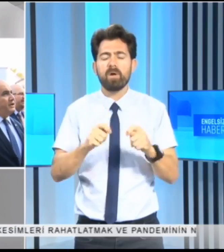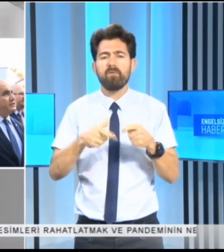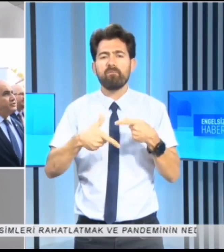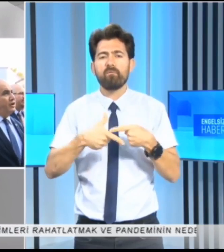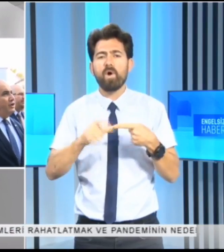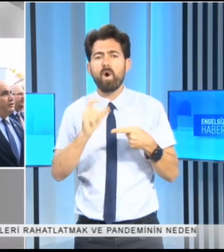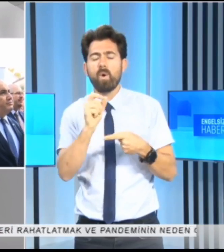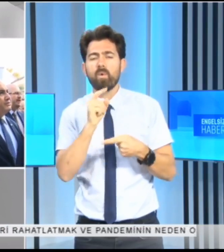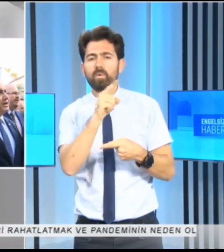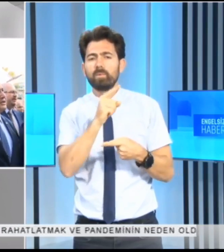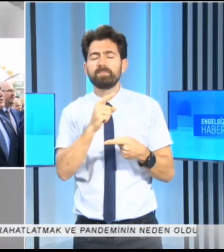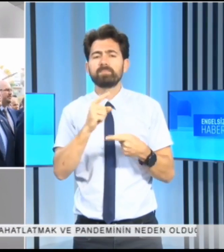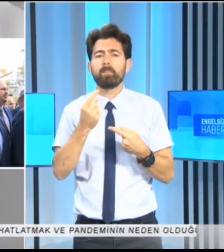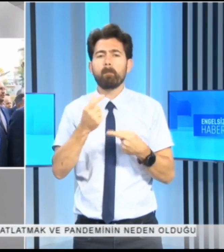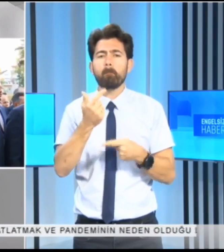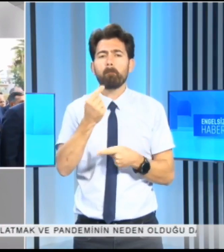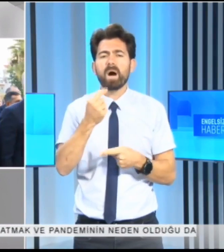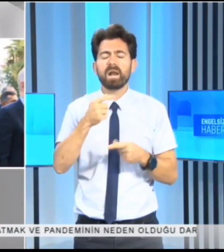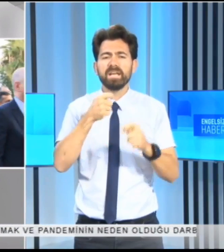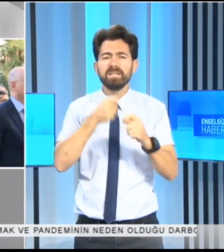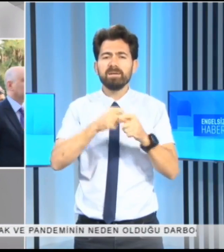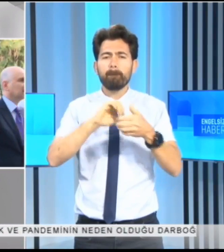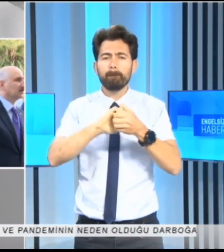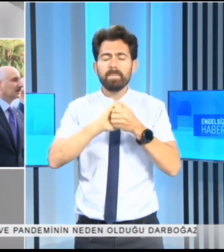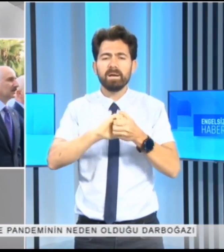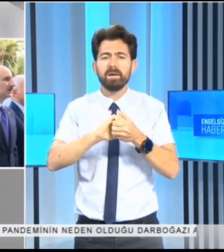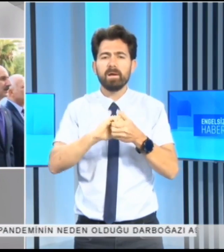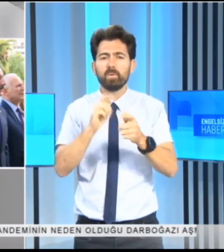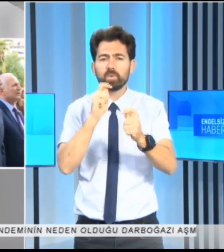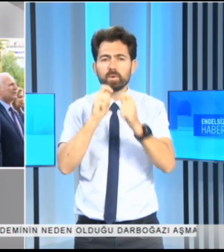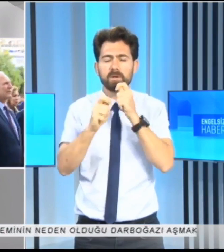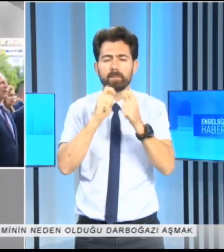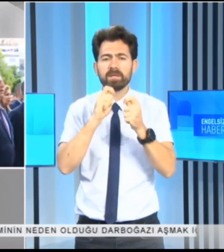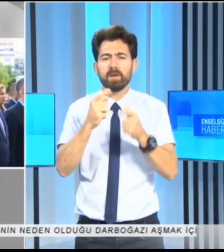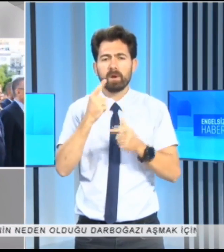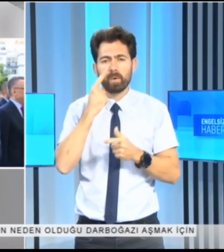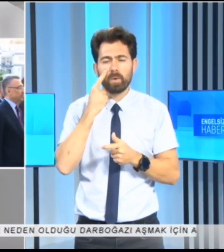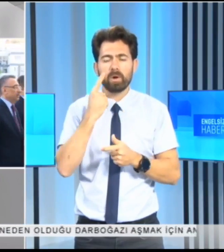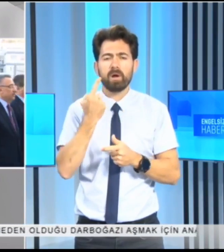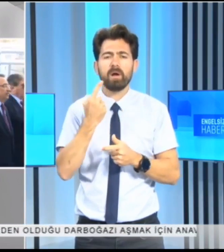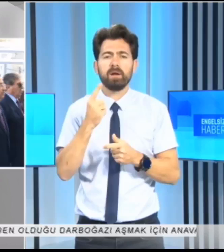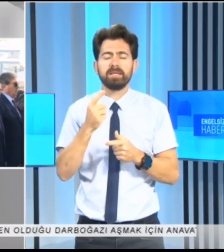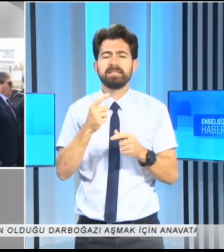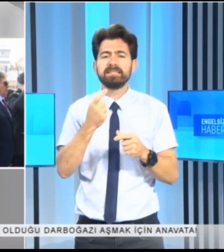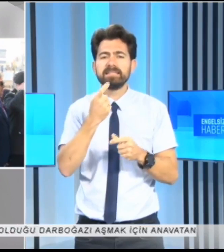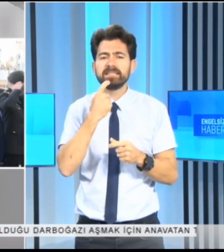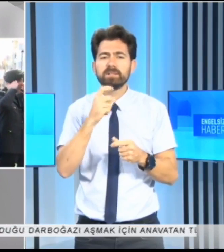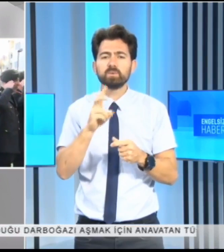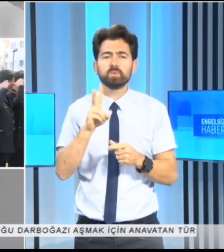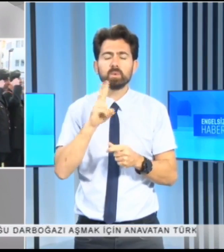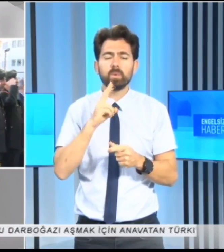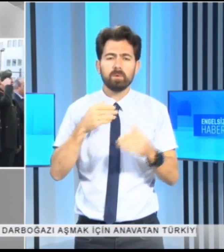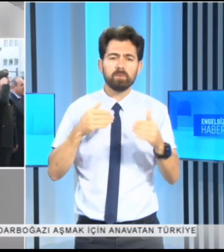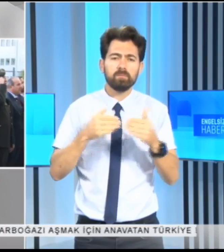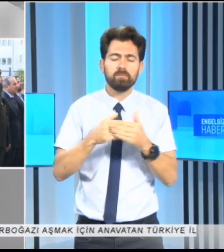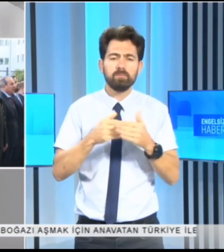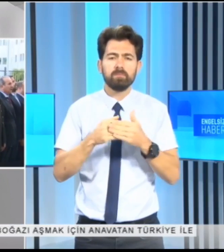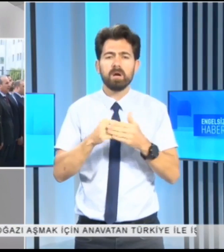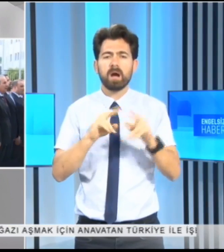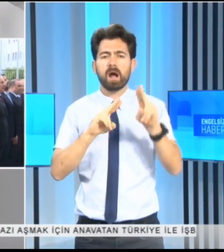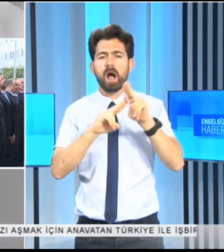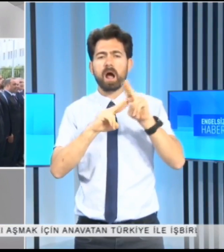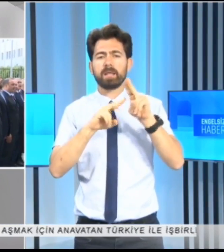Fuat Oktay İktisadi ve Mali İş Birliği Protokolü kapsamında Yıl sonuna kadar